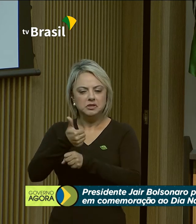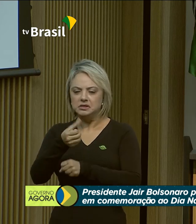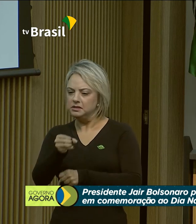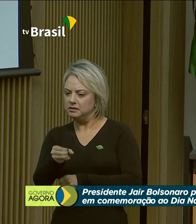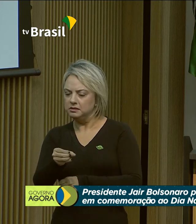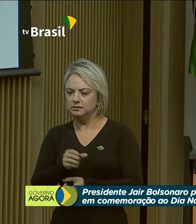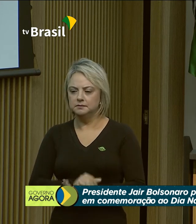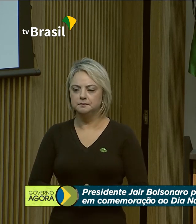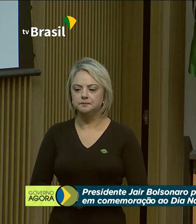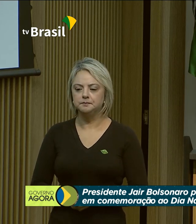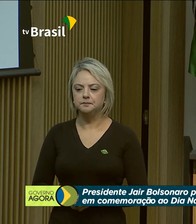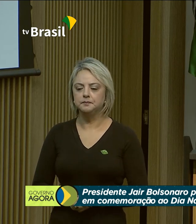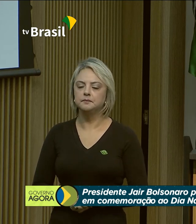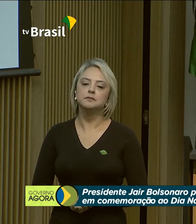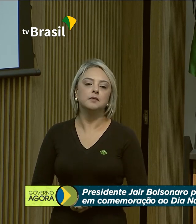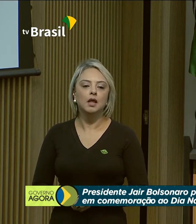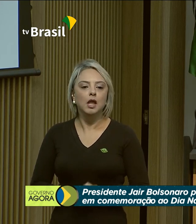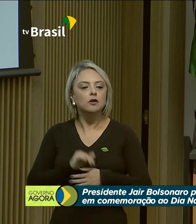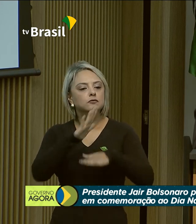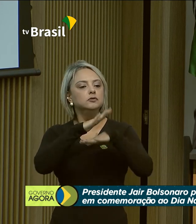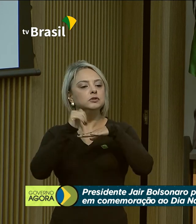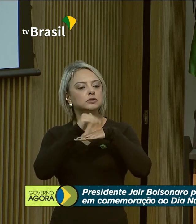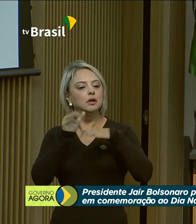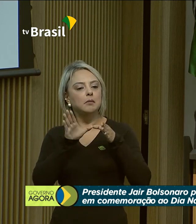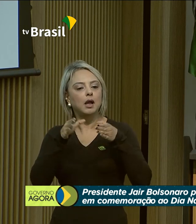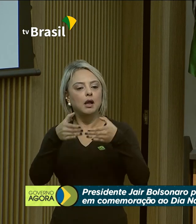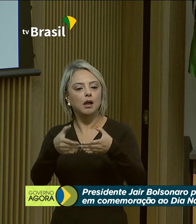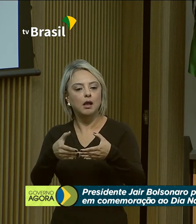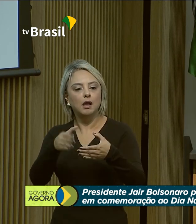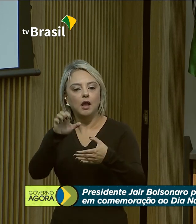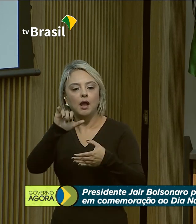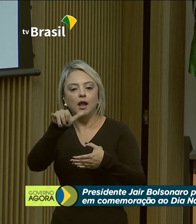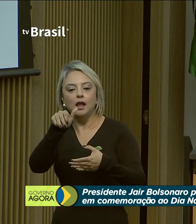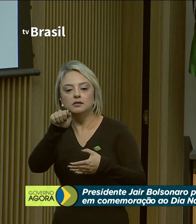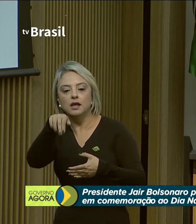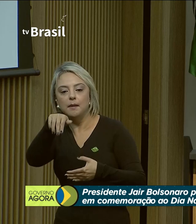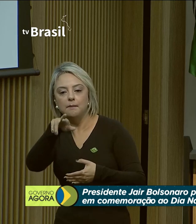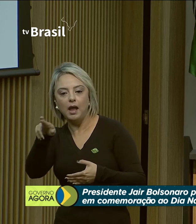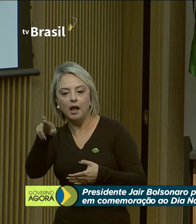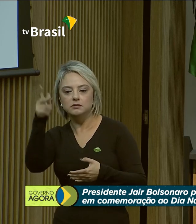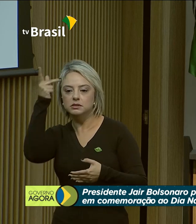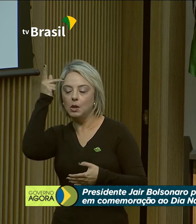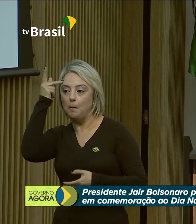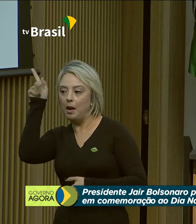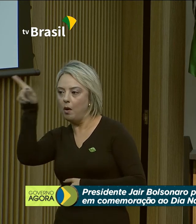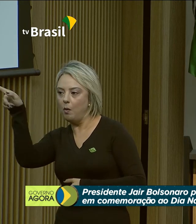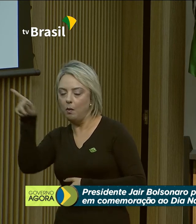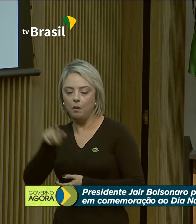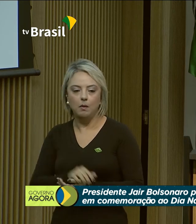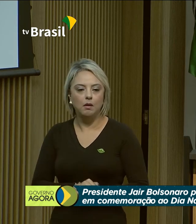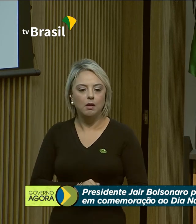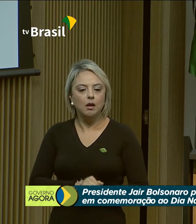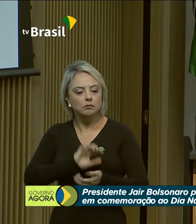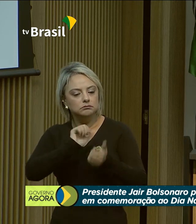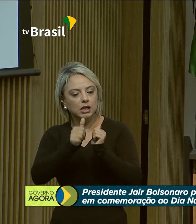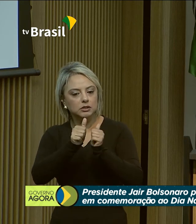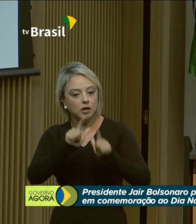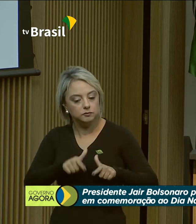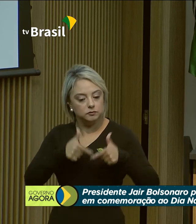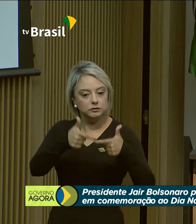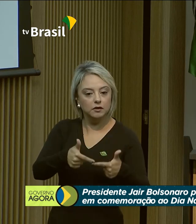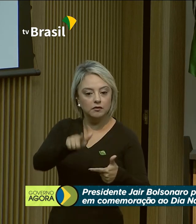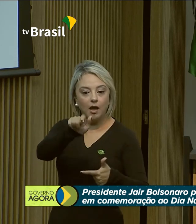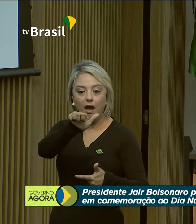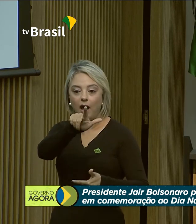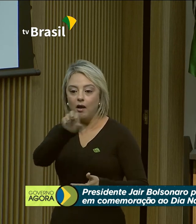60 e eu fui convocado com a equipe de Cajamar, né, da Grande São Paulo, ali, para jogar no Desafio ao